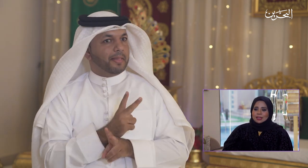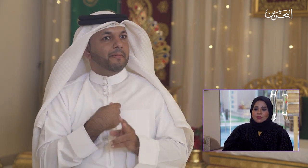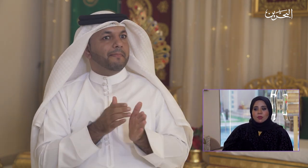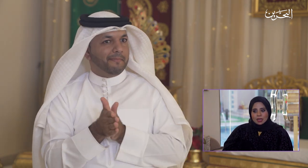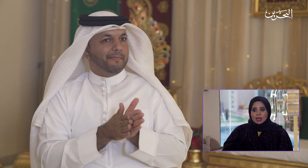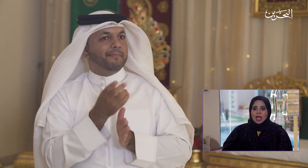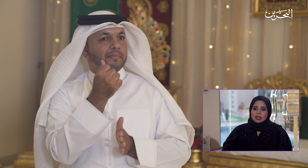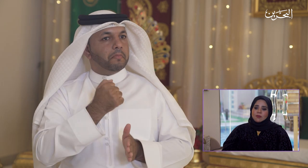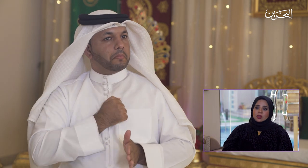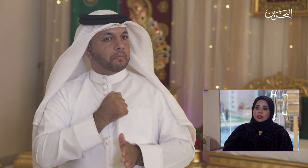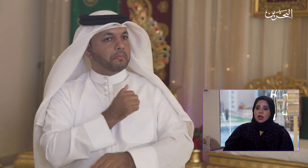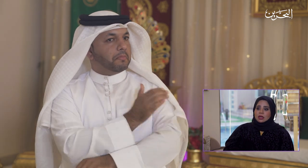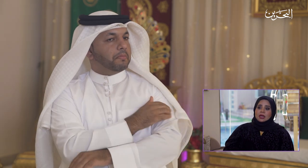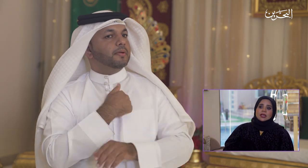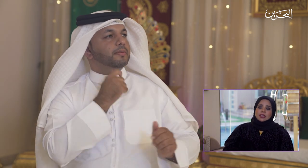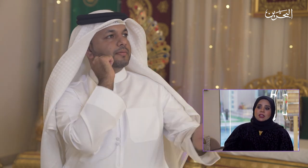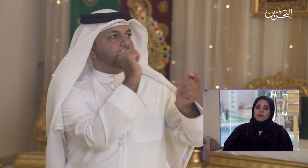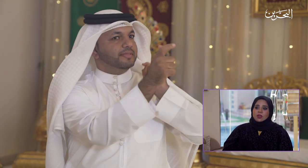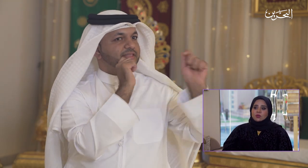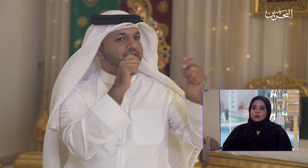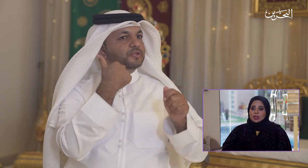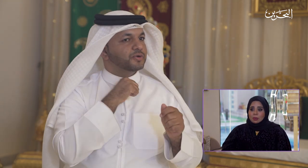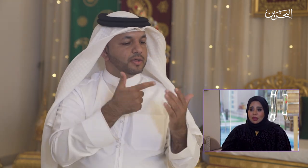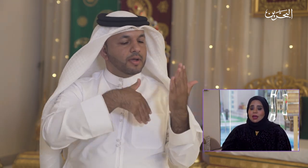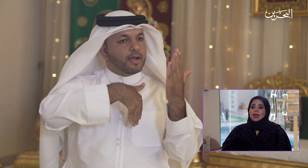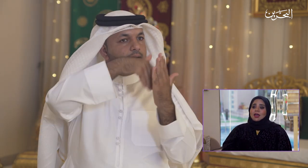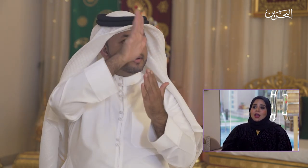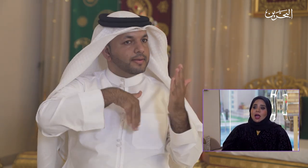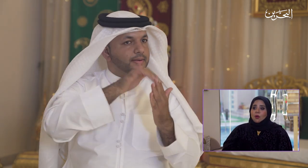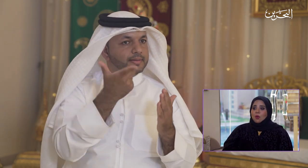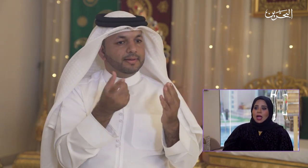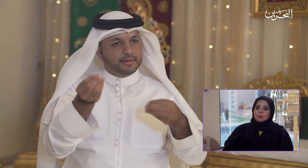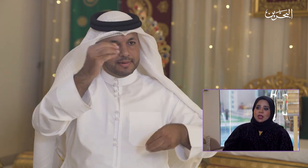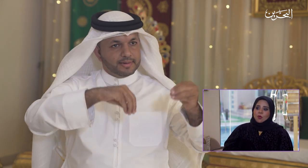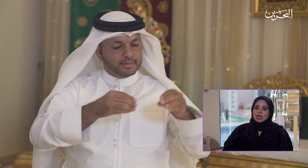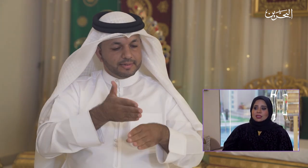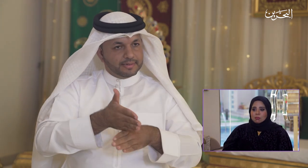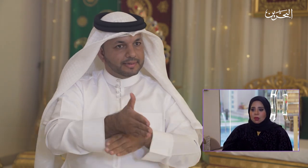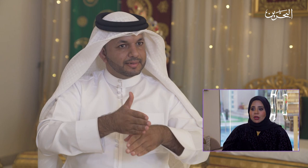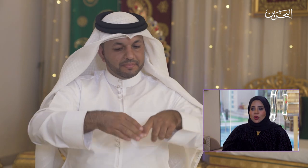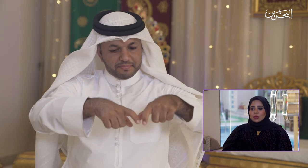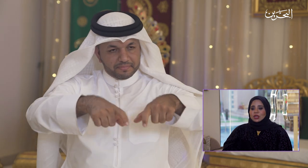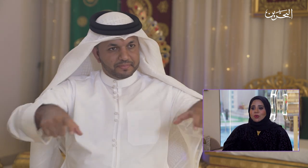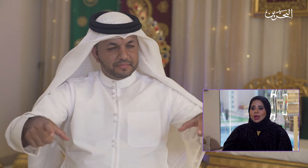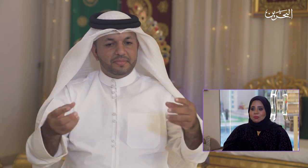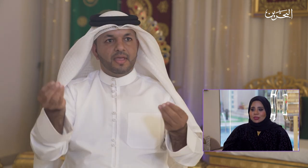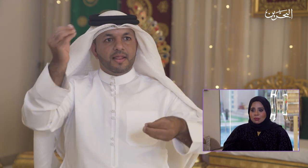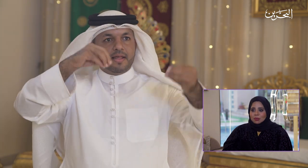في بعد احد حفلات العائله سنه 2007 هو حب انه هو يصمم الكوشه ويحب يصمم